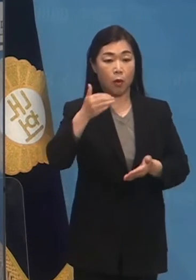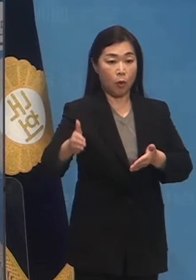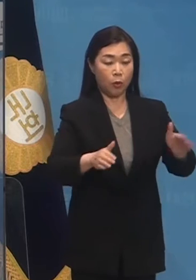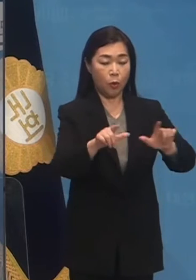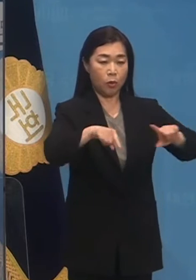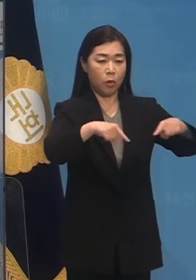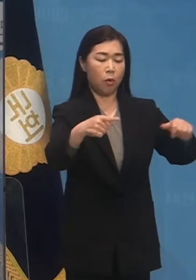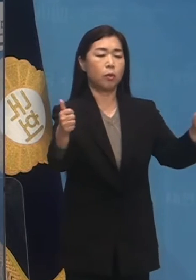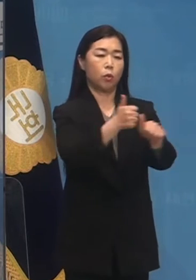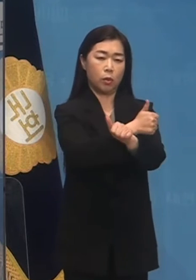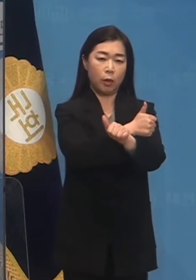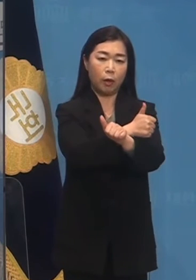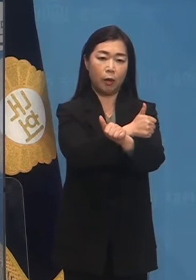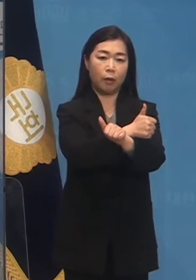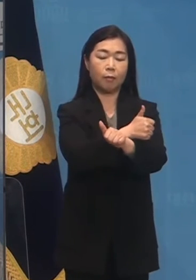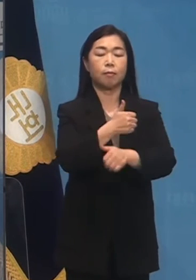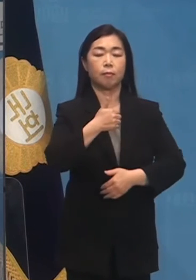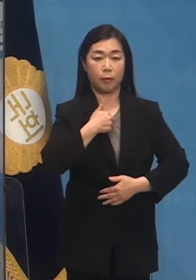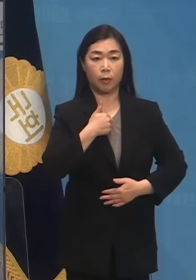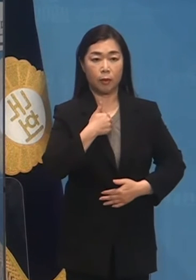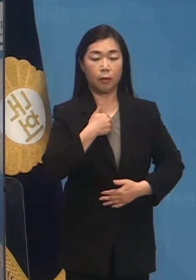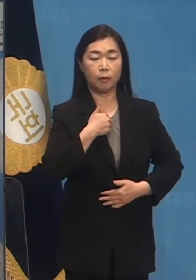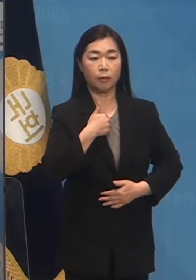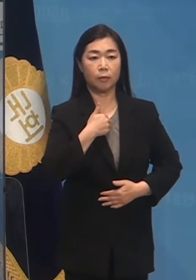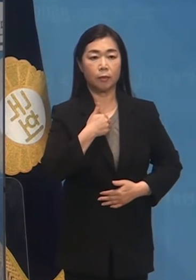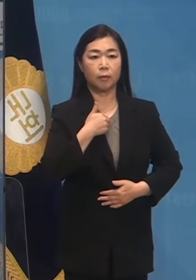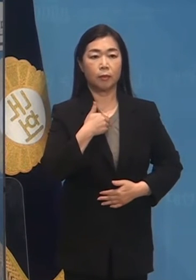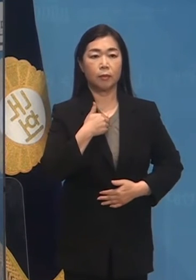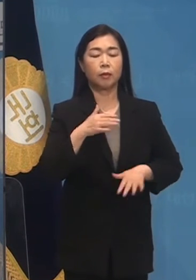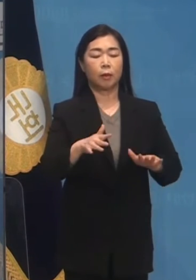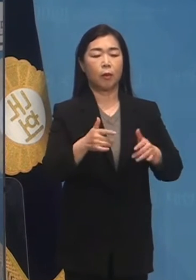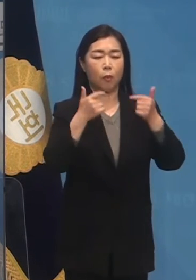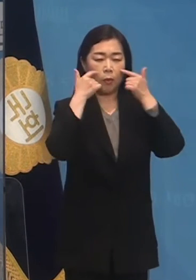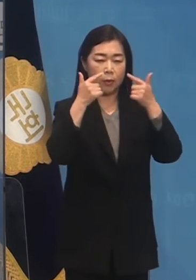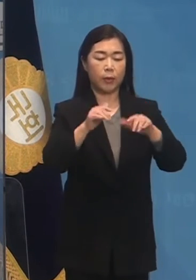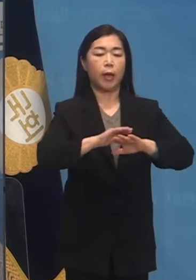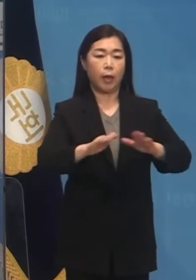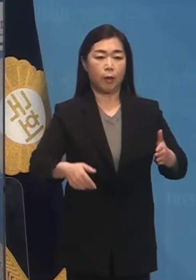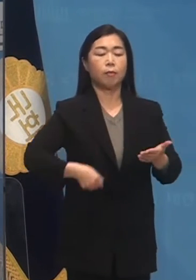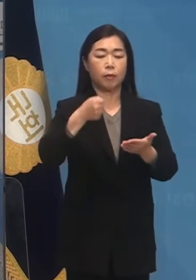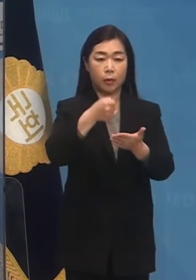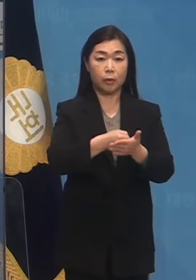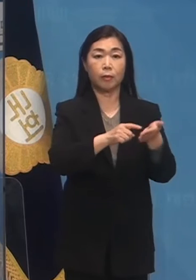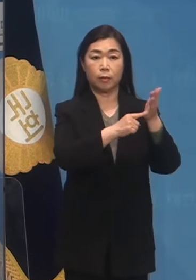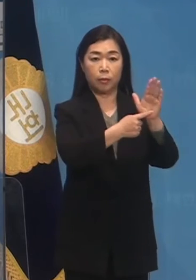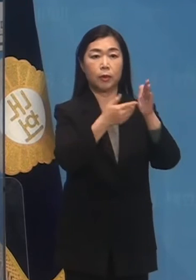경기도의 정권 교체 제가 결자 해지하겠습니다.